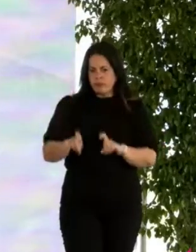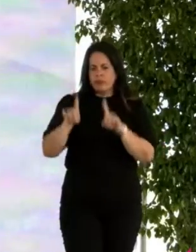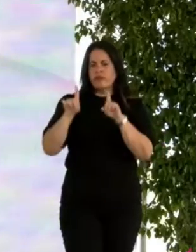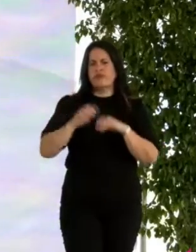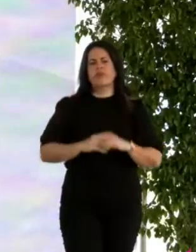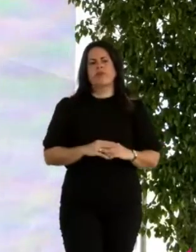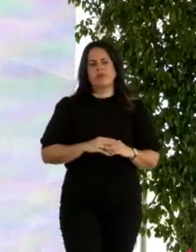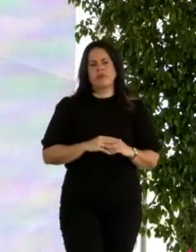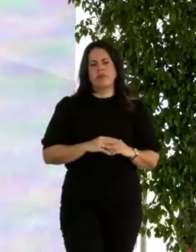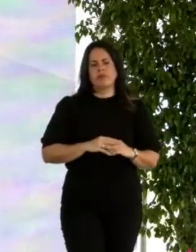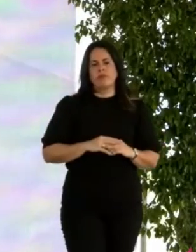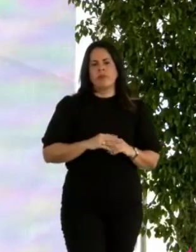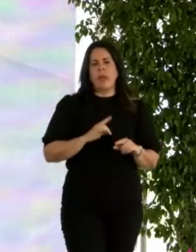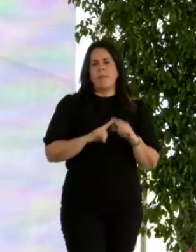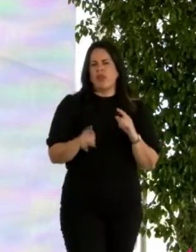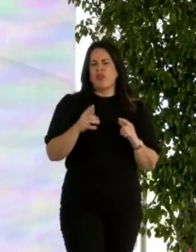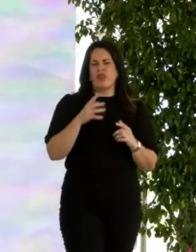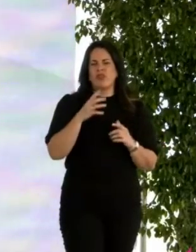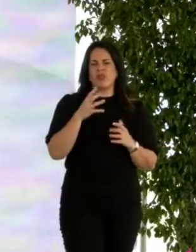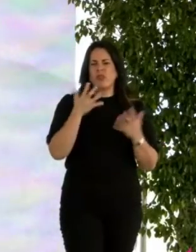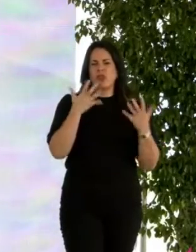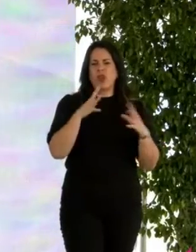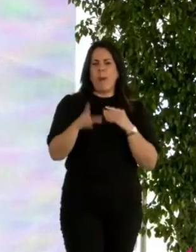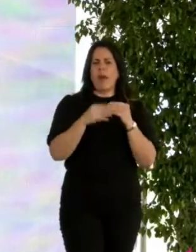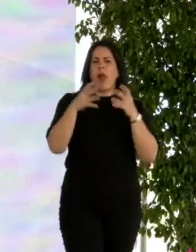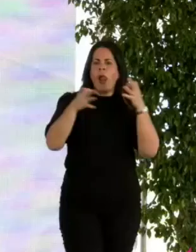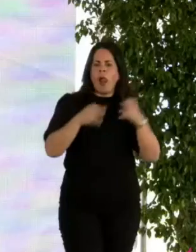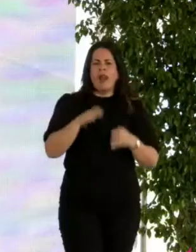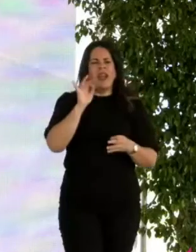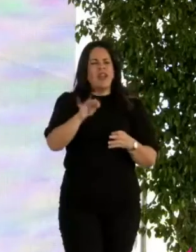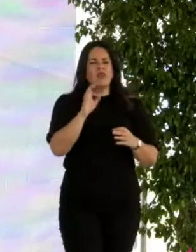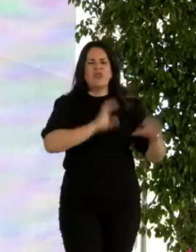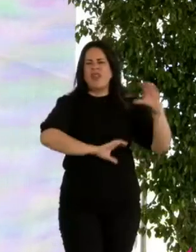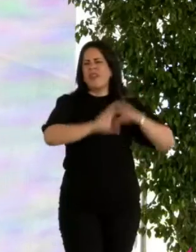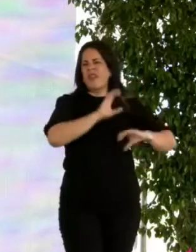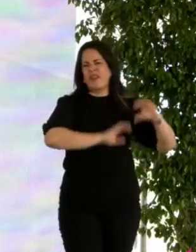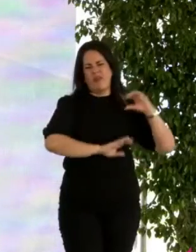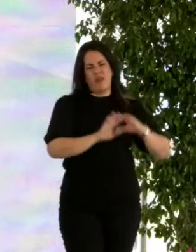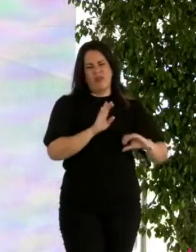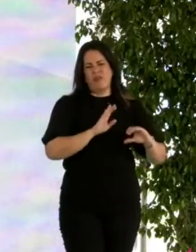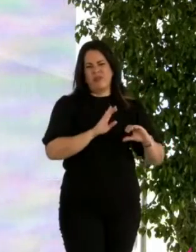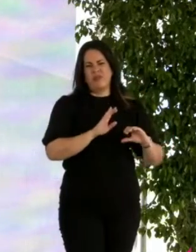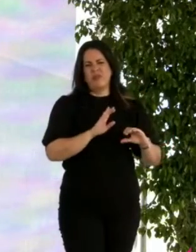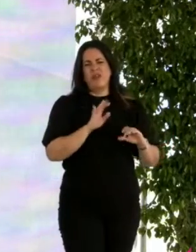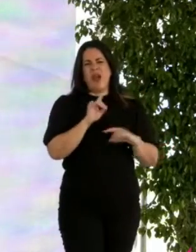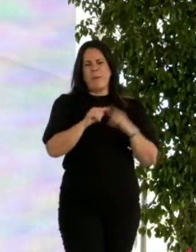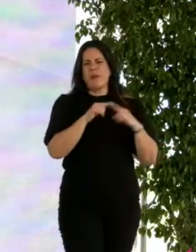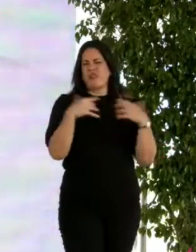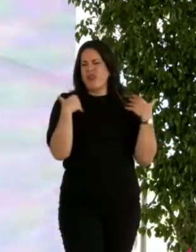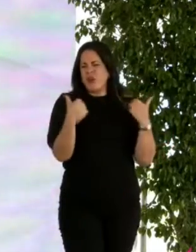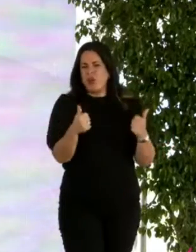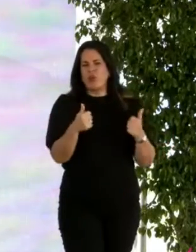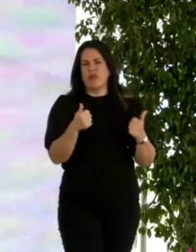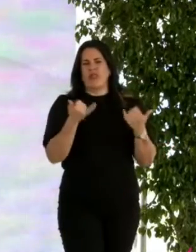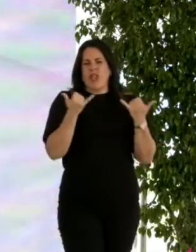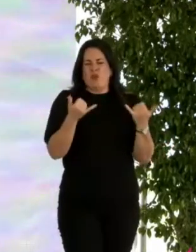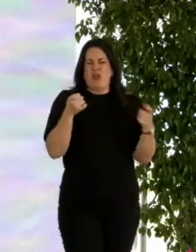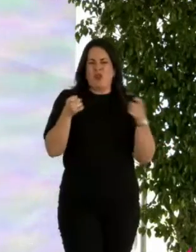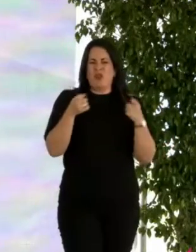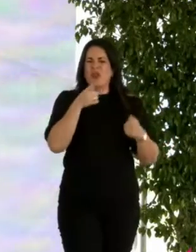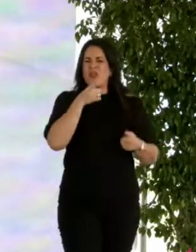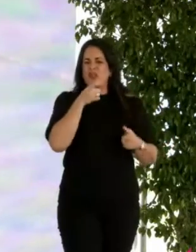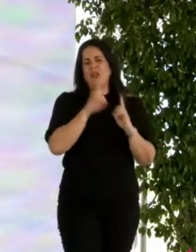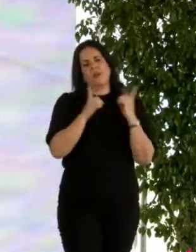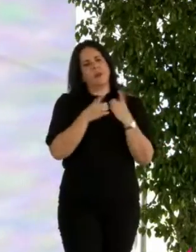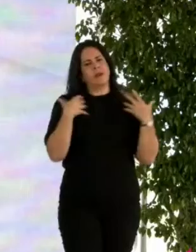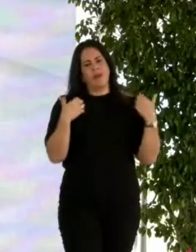establecido. O sea, pero no quiero entrar en todos los detalles porque es un asunto científico, un asunto salubrista que está en manos al momento del